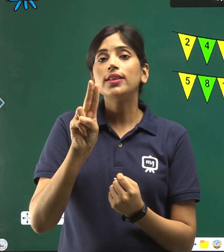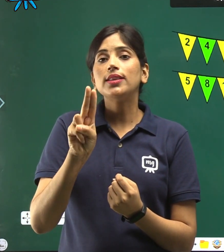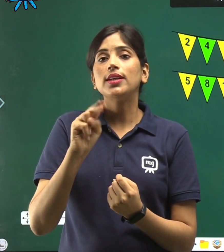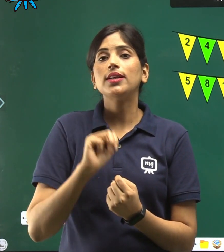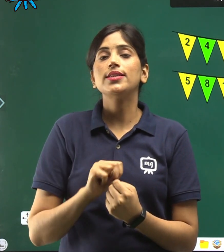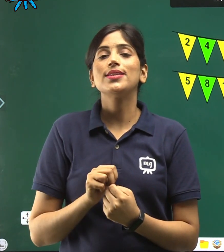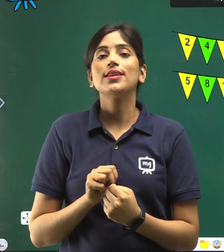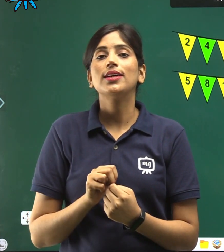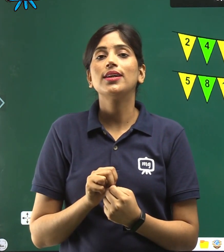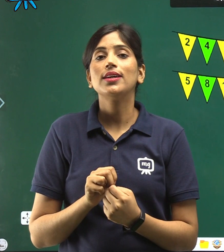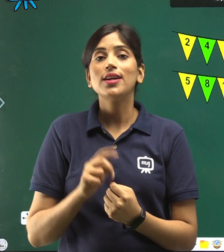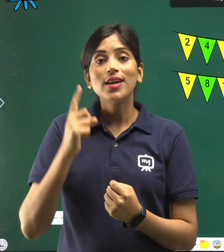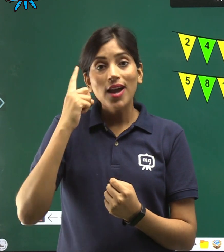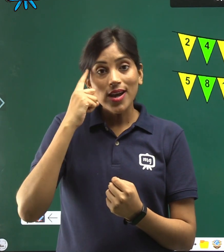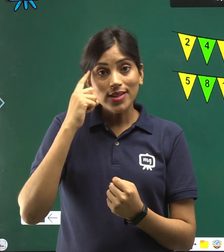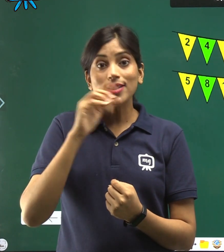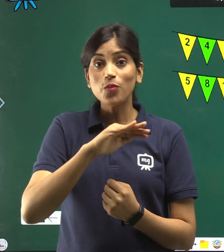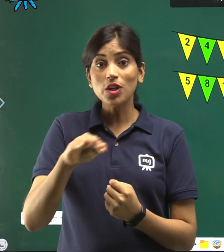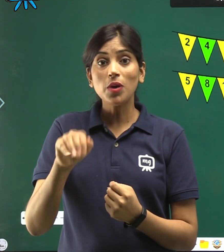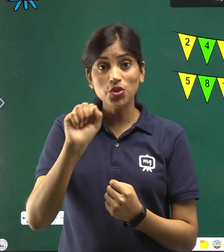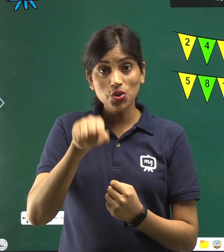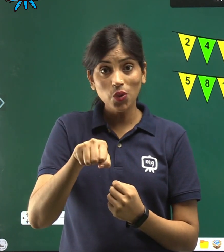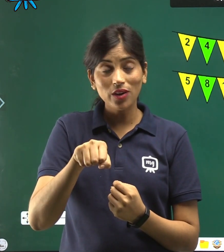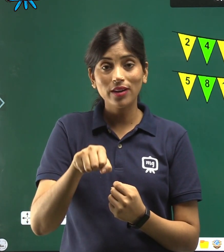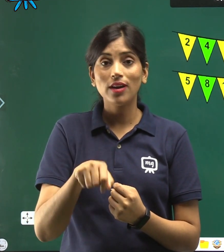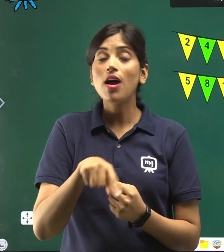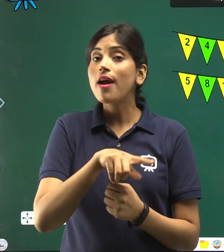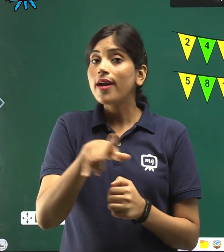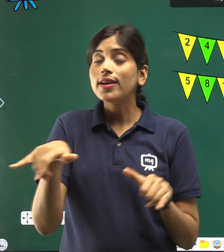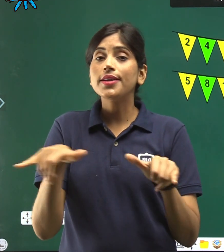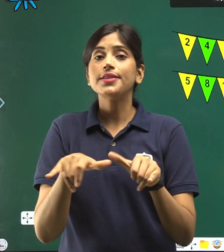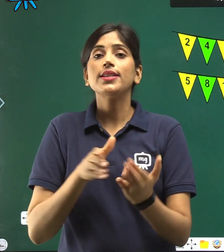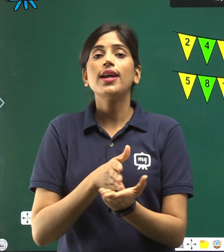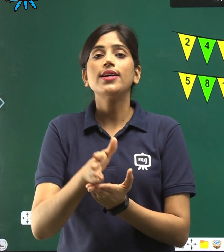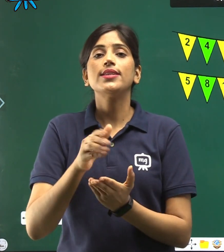32। समझे बच्चों? इसी तरह से